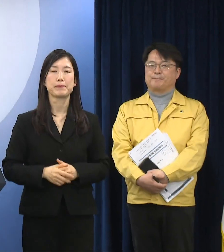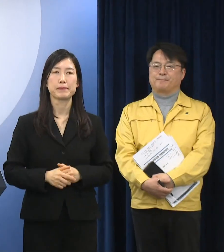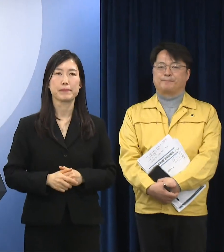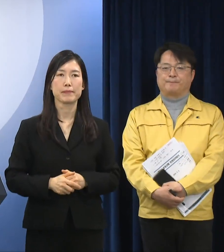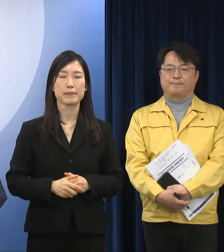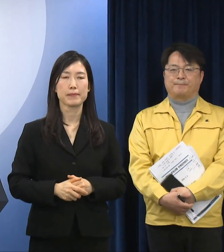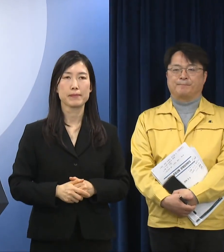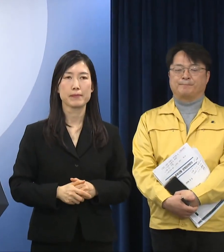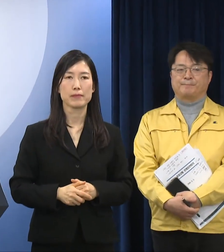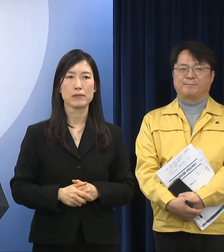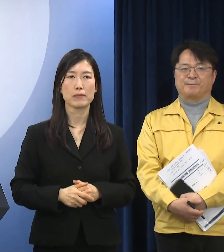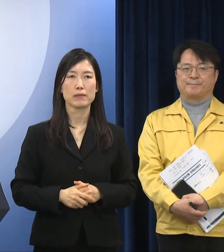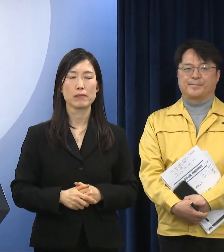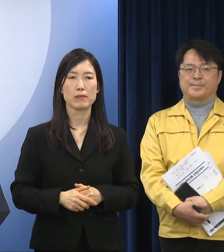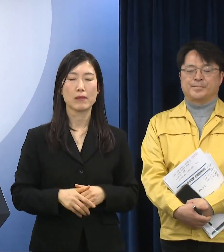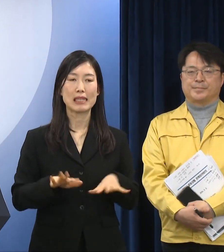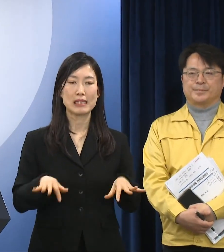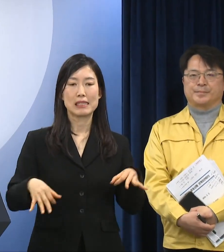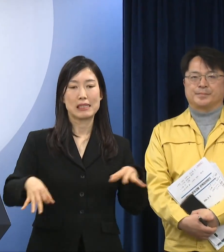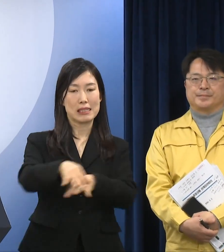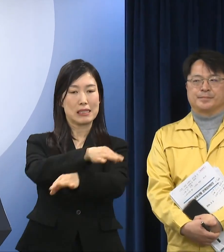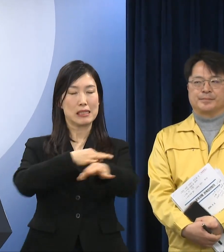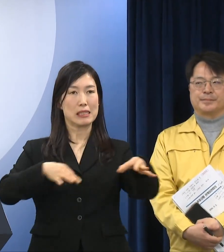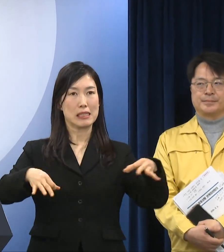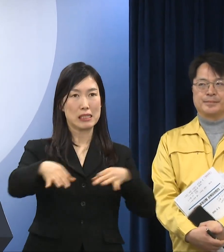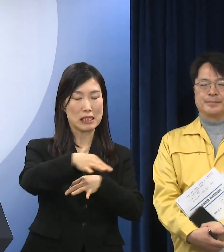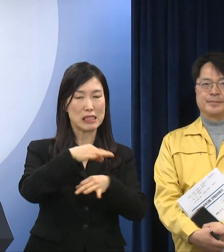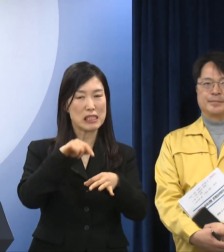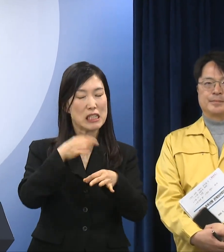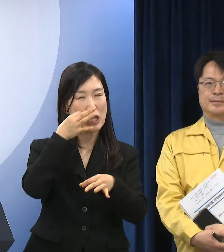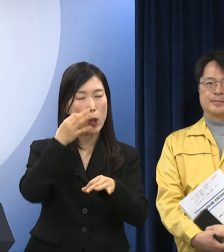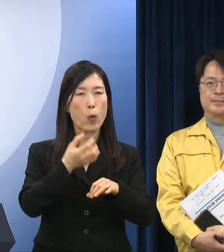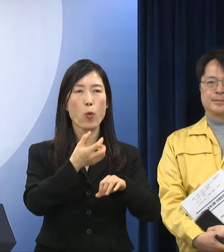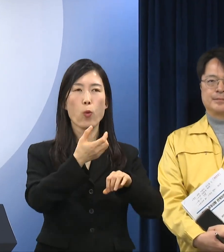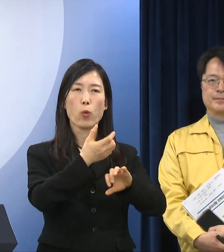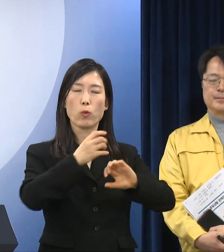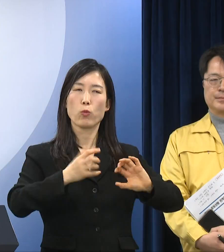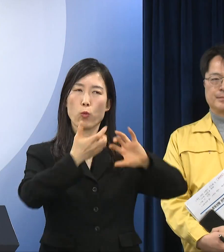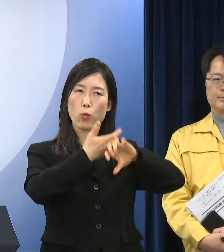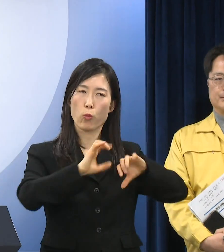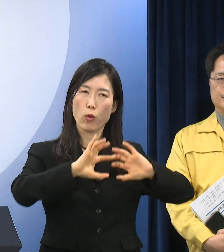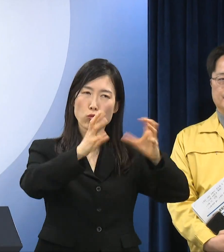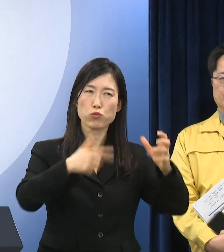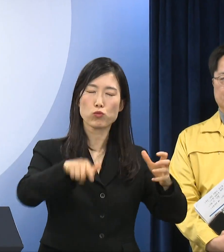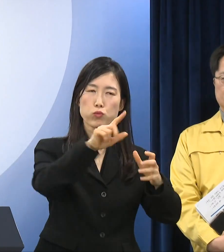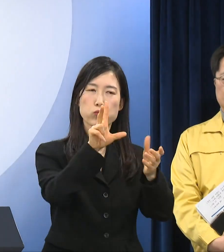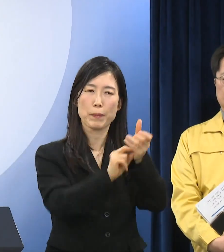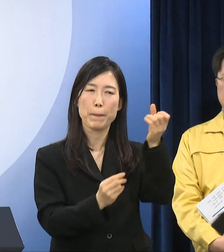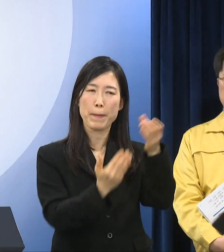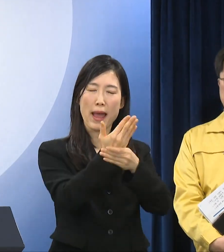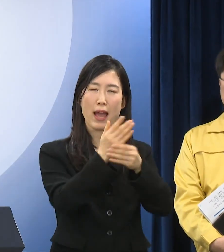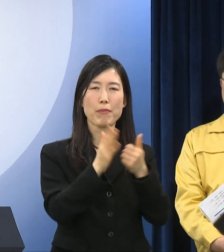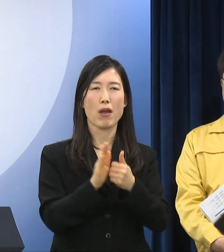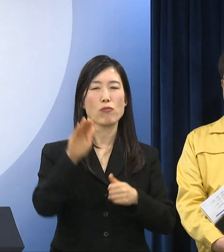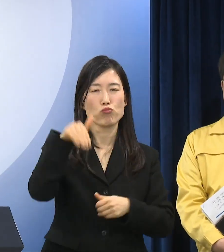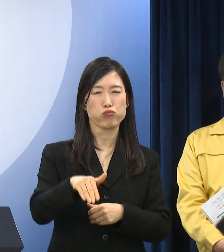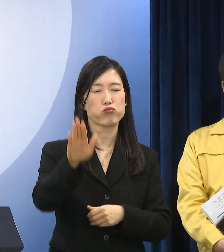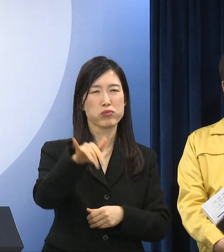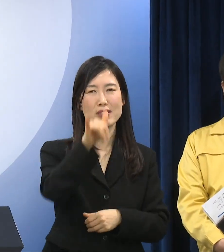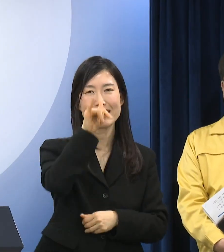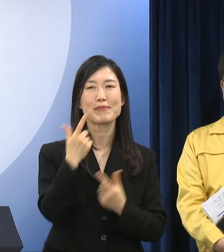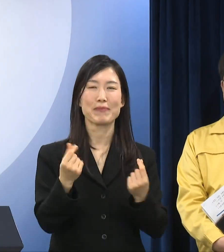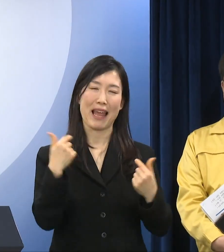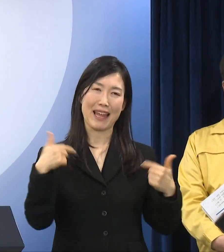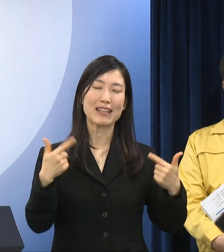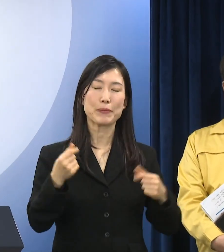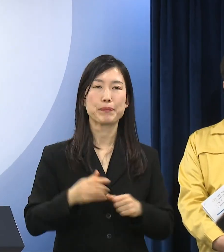예, 기본적으로 금융시장 이제 외부에 어떤 충격이 오게 되면 변동성이 이제 확대되는 게 이제 일상적으로 저희가 예상을 할 수